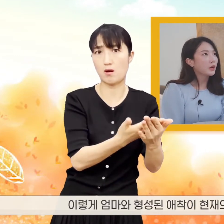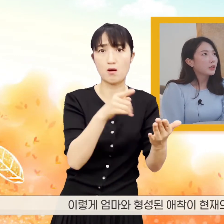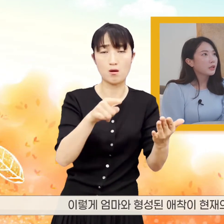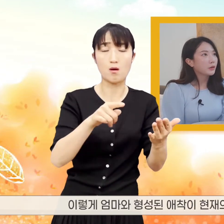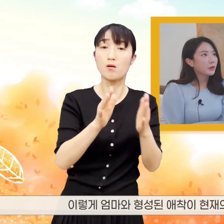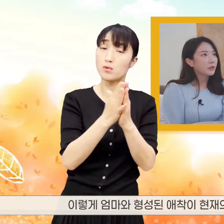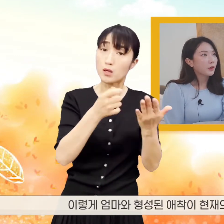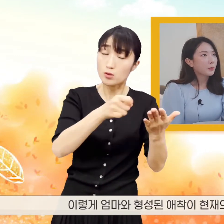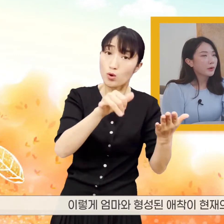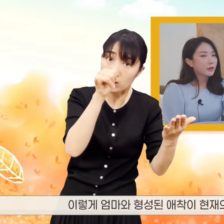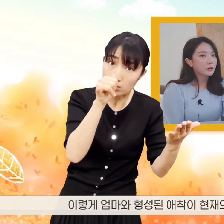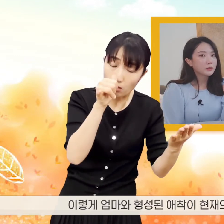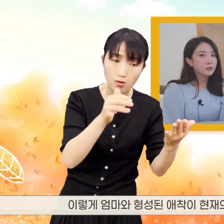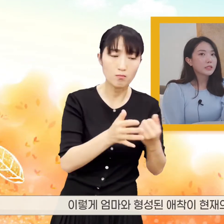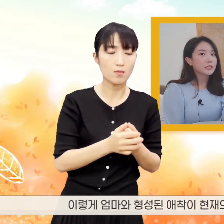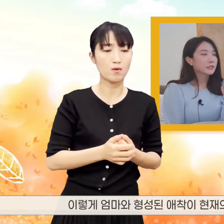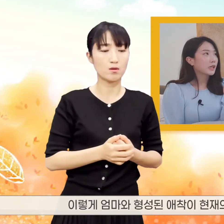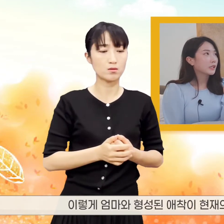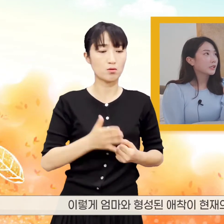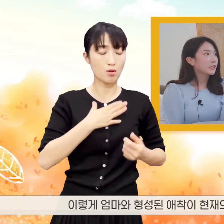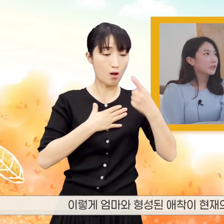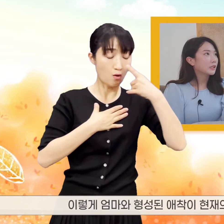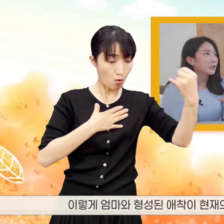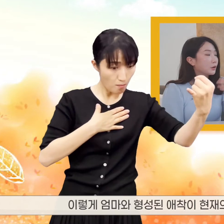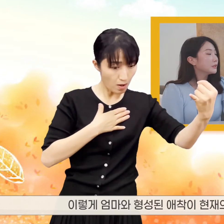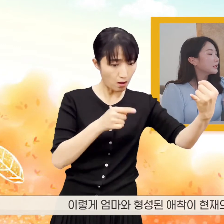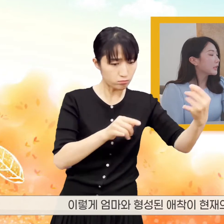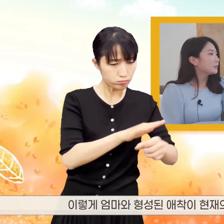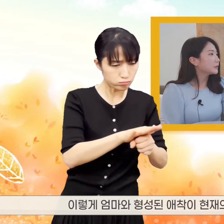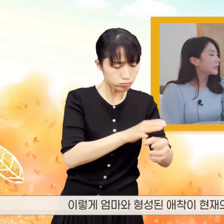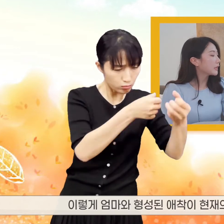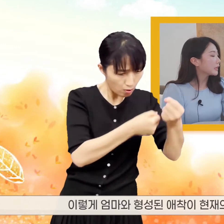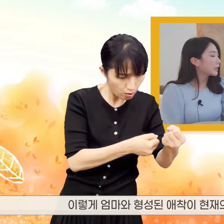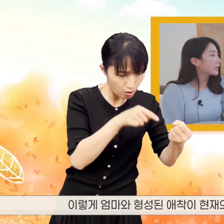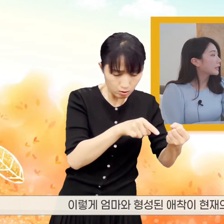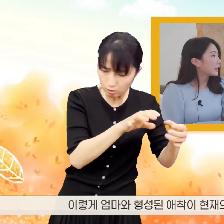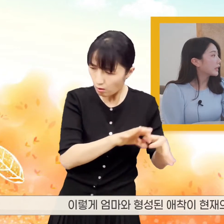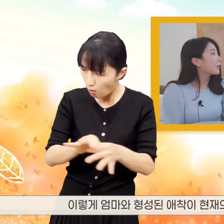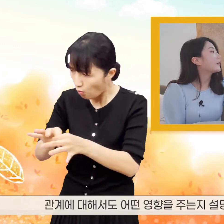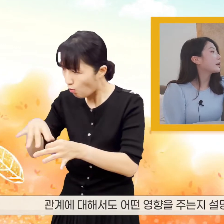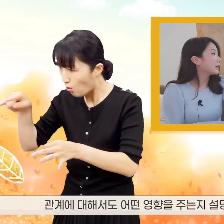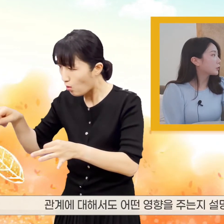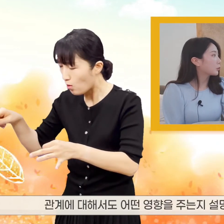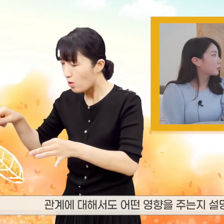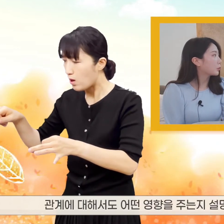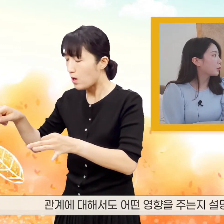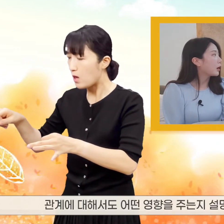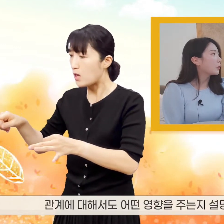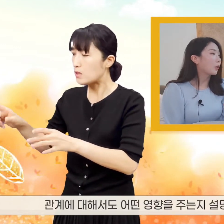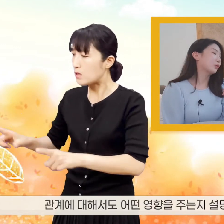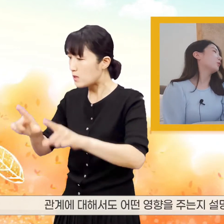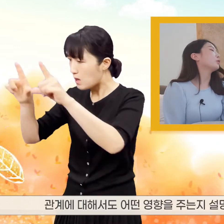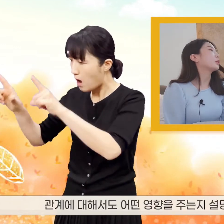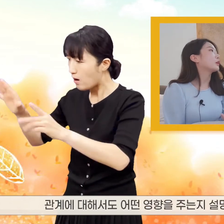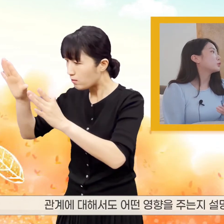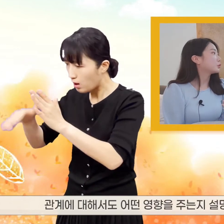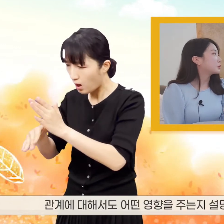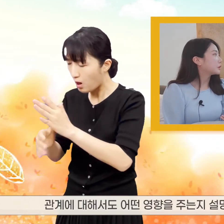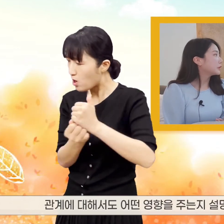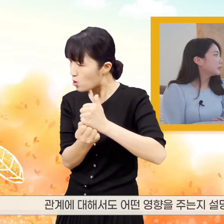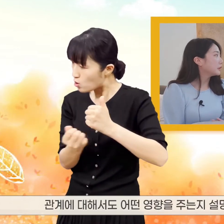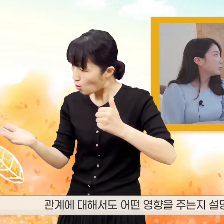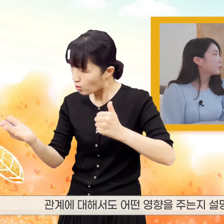그래서 이렇게 엄마랑 형성된 애착이 현재 삶을 살아갈 때 네. 관계에서도 네. 어떤